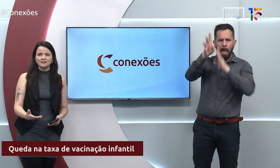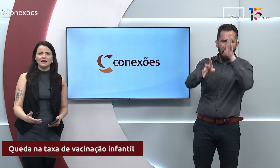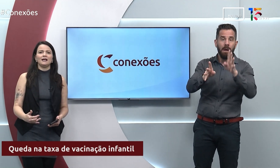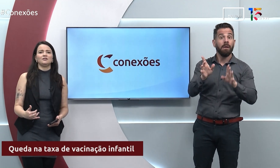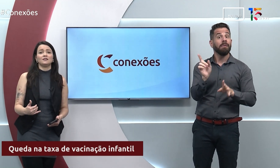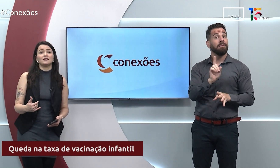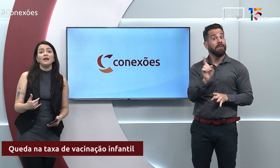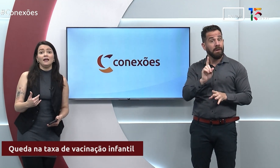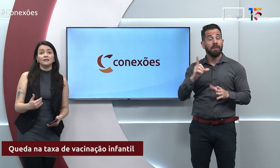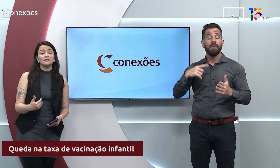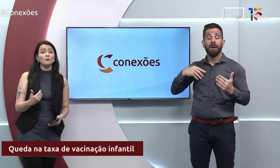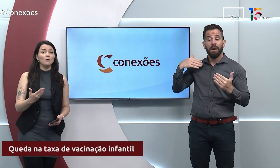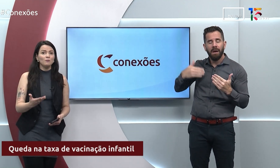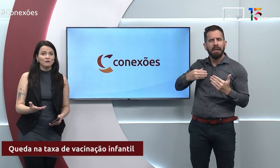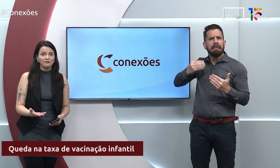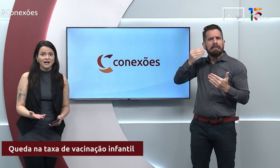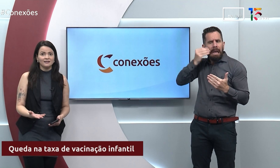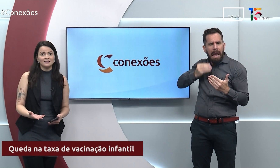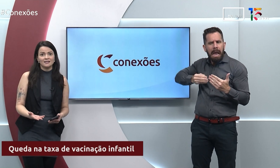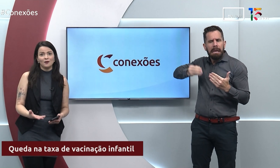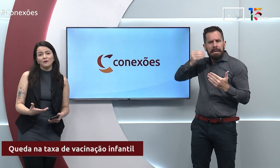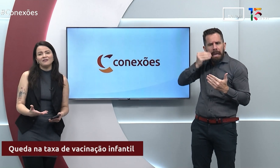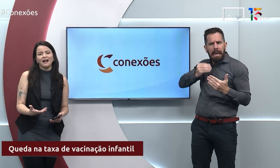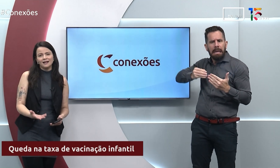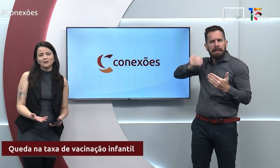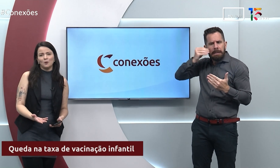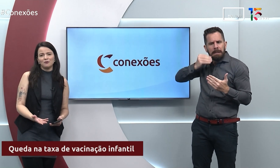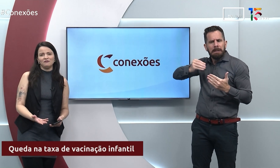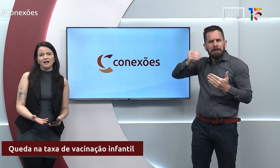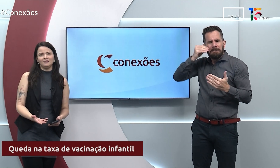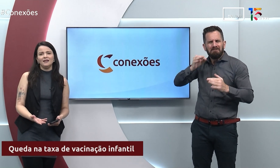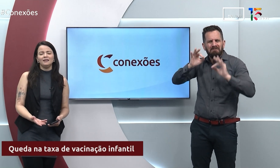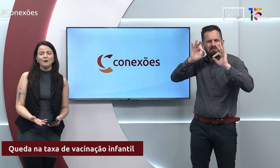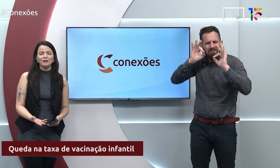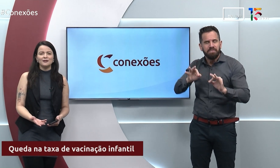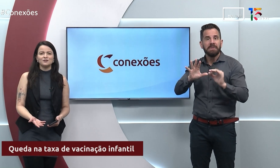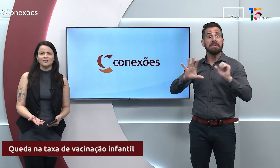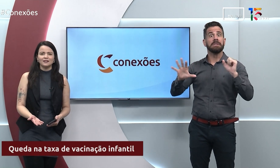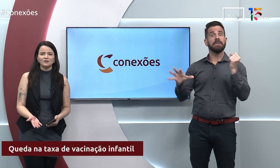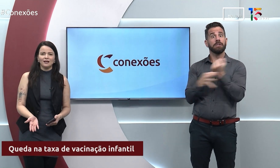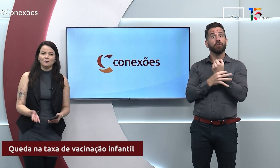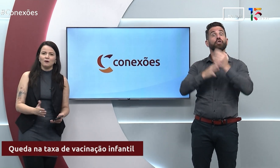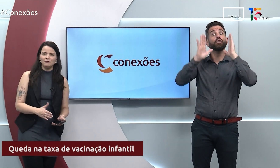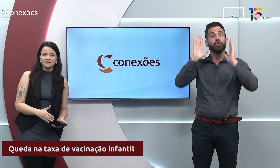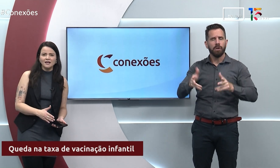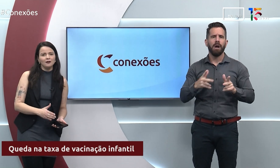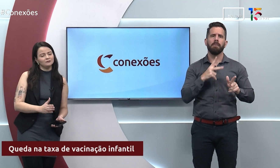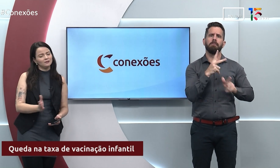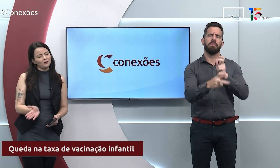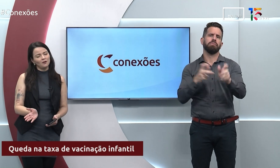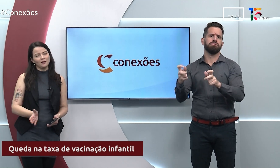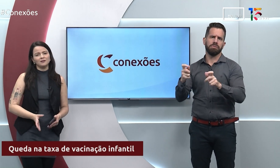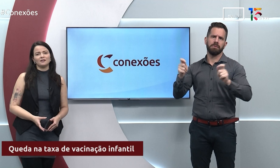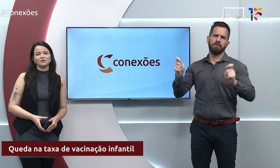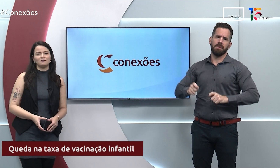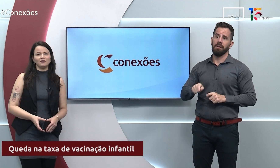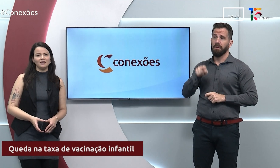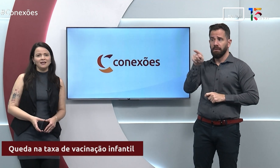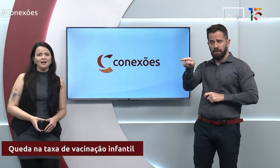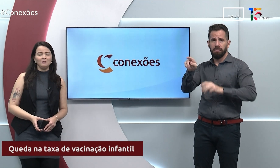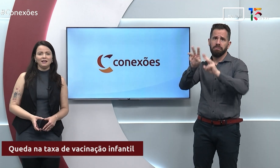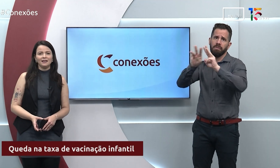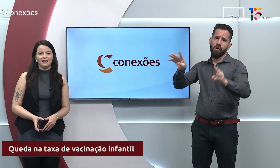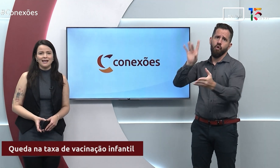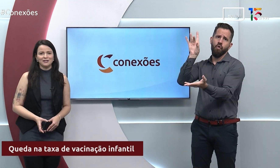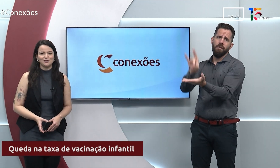muitas testagens, elas são comprovadas, né, com eficácia comprovada. Então é melhor a gente acreditar no órgão oficial do que qualquer coisa que a gente vê